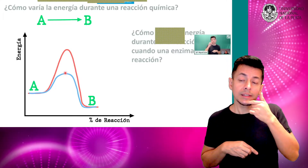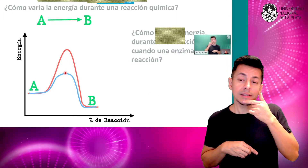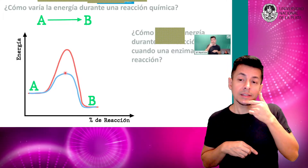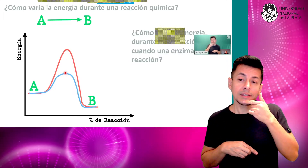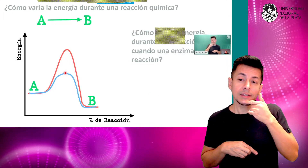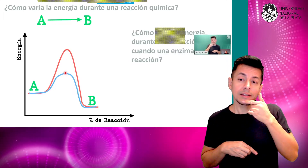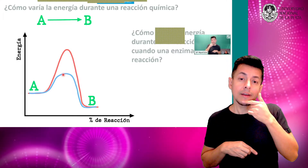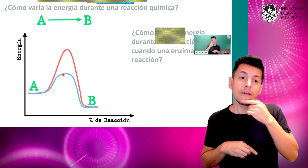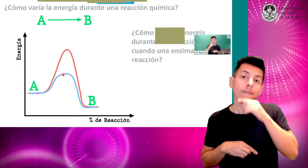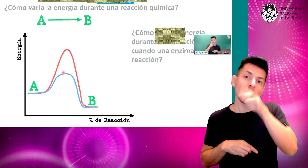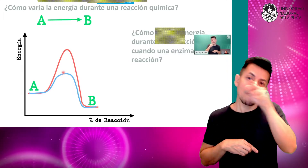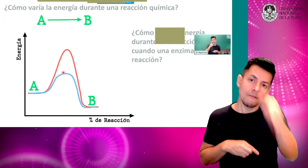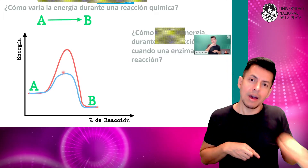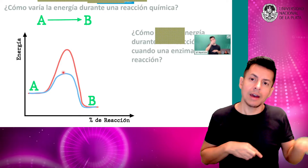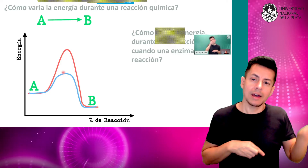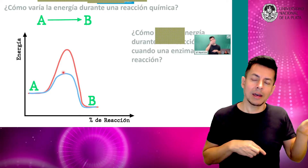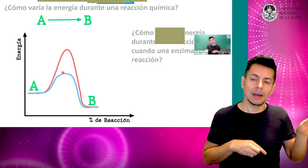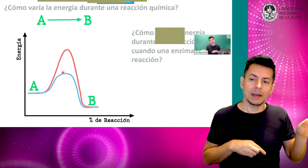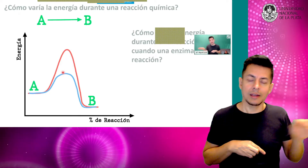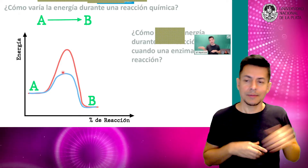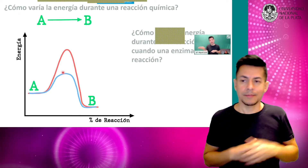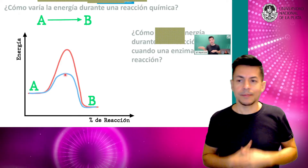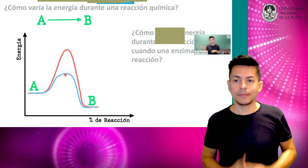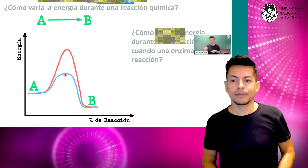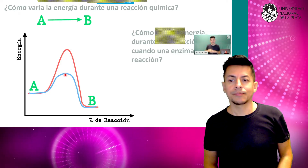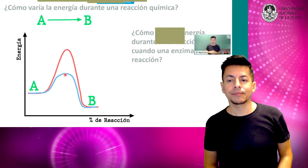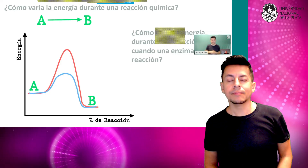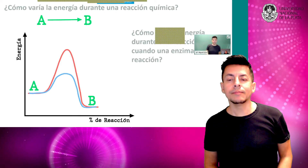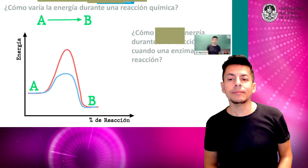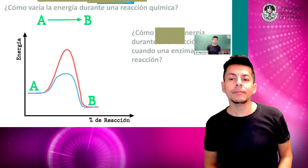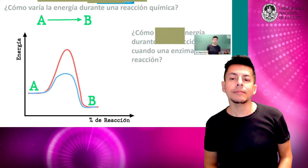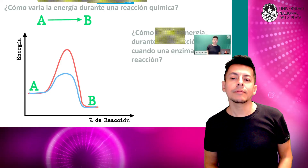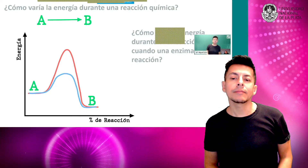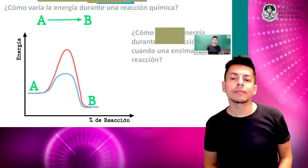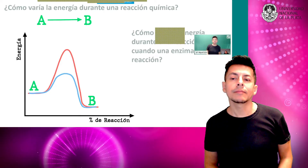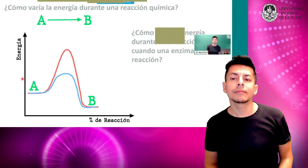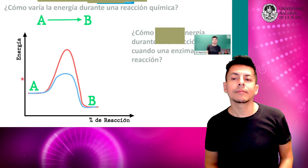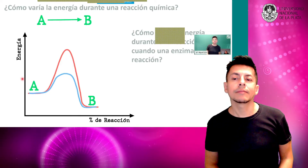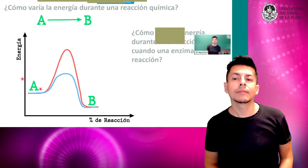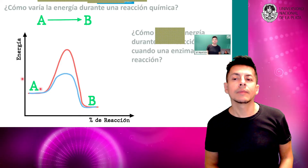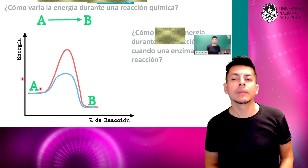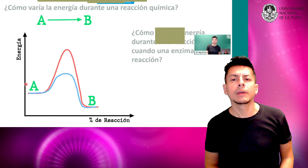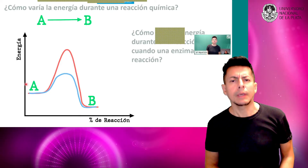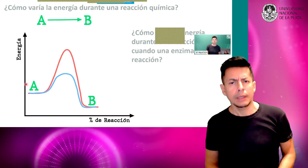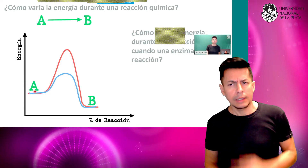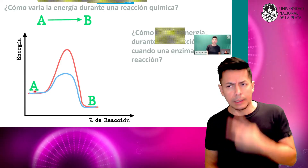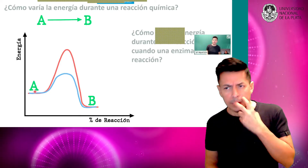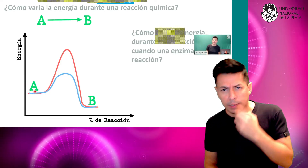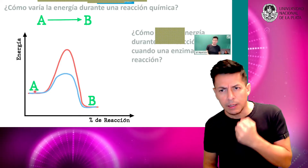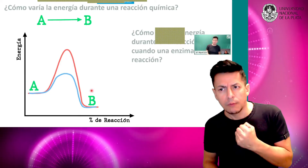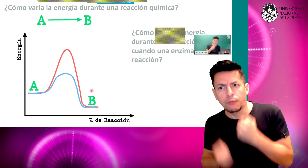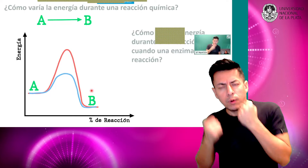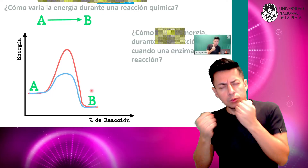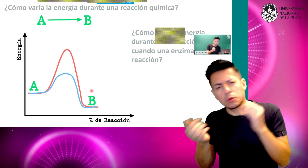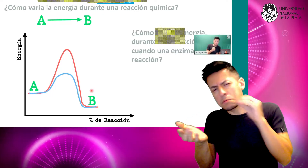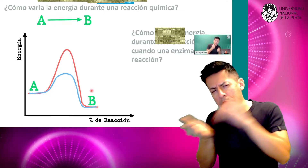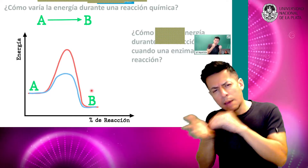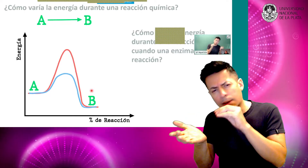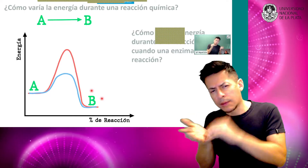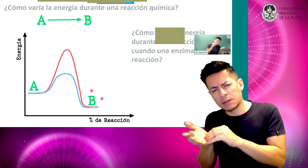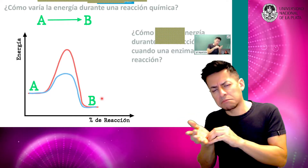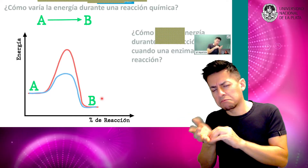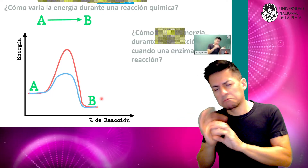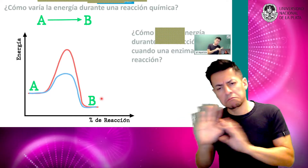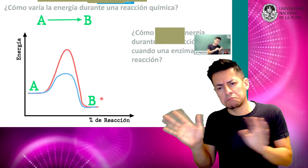Es decir, disminuyen la cantidad de energía que le tengo que entregar a A para que se transforme en